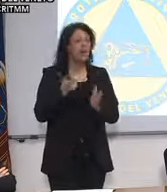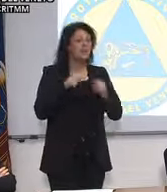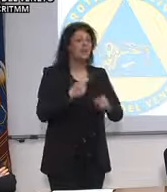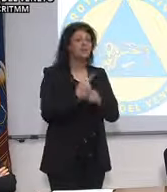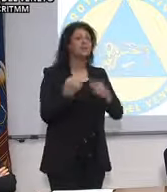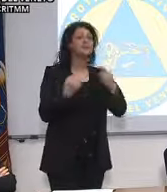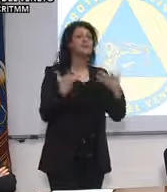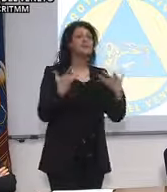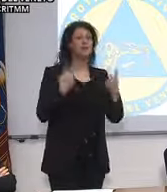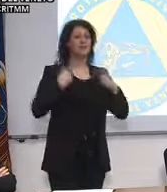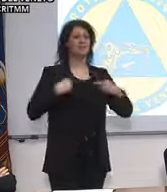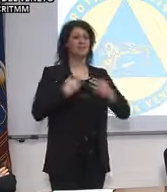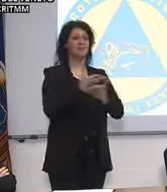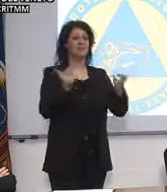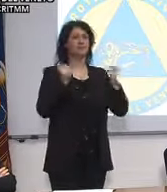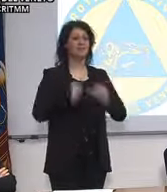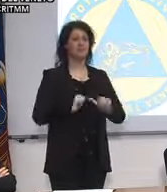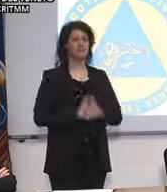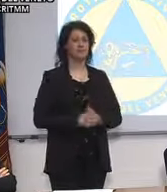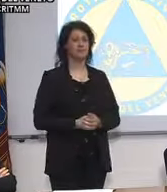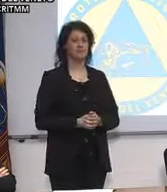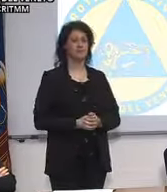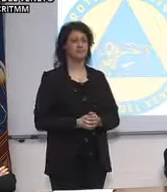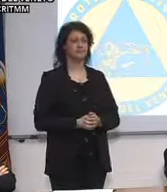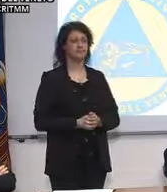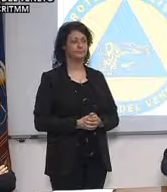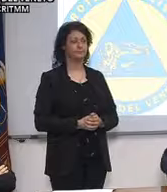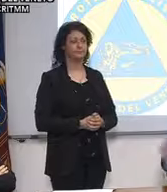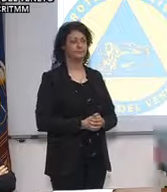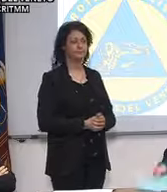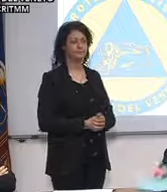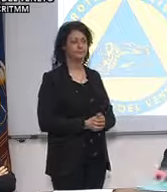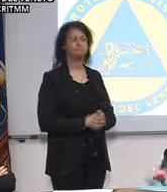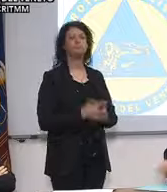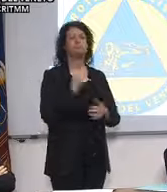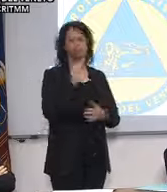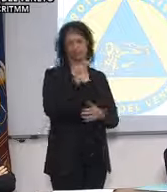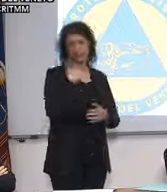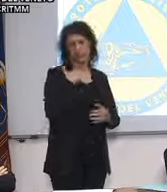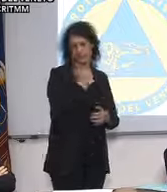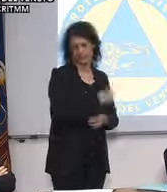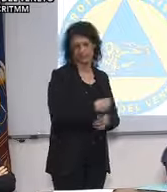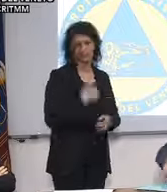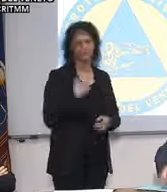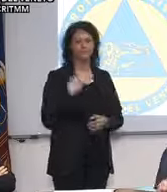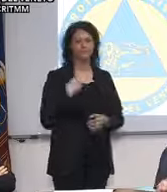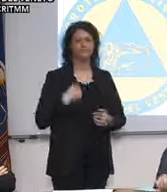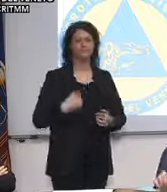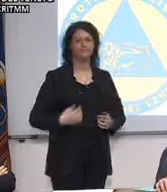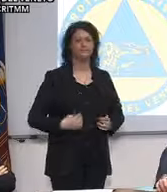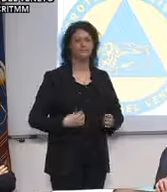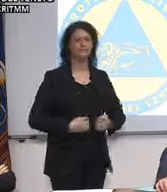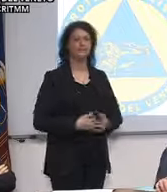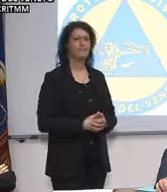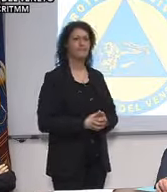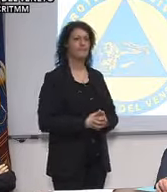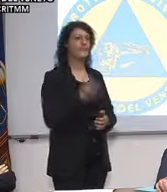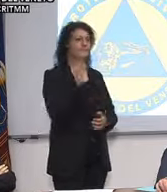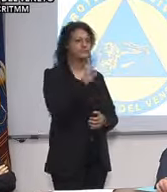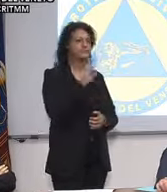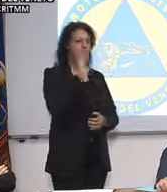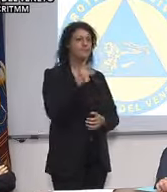essere permesso. Presidente, posso un commento dei miei? Sì, dai, che poi vado. Grazie. Senta, mi sembra ieri sera